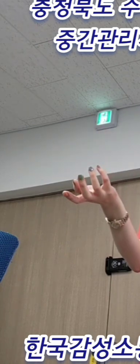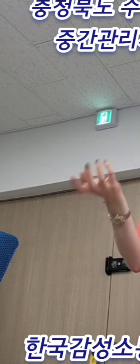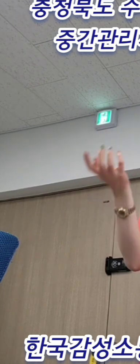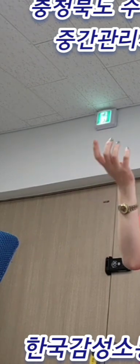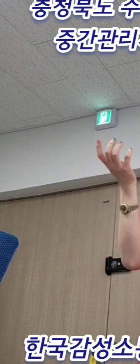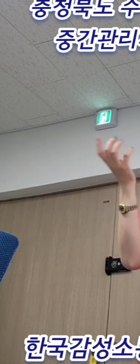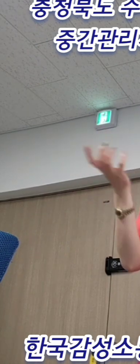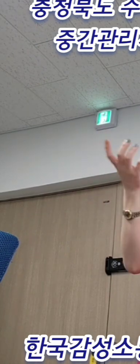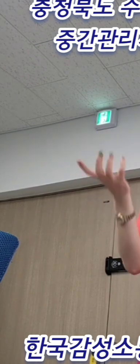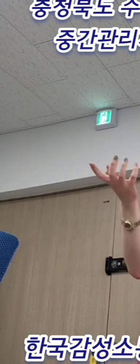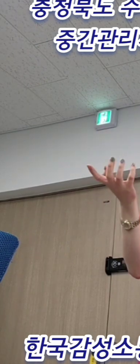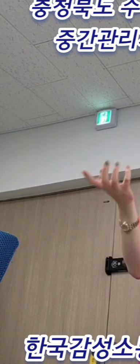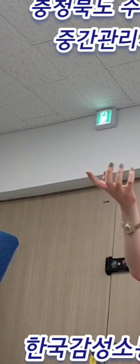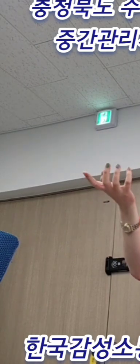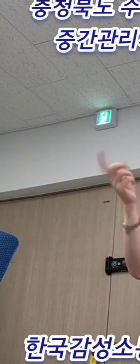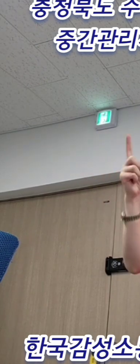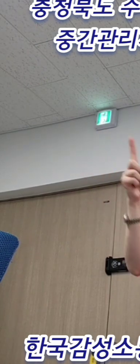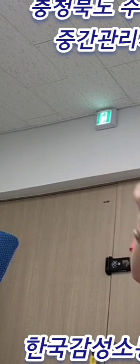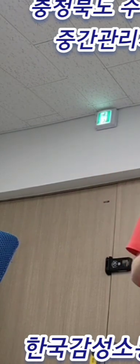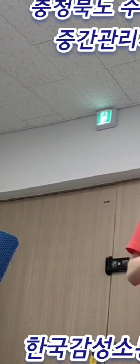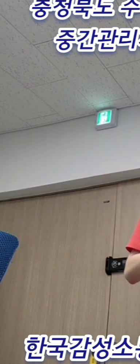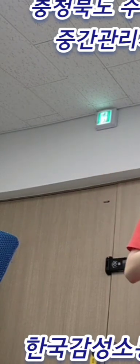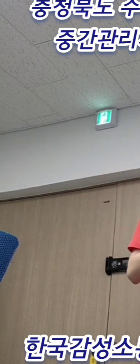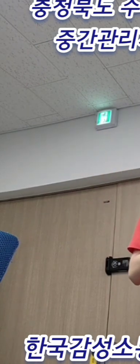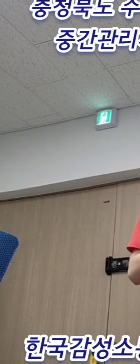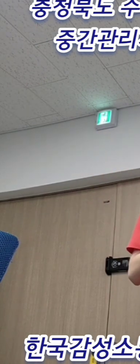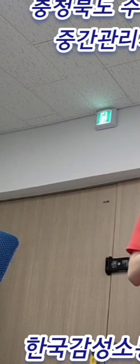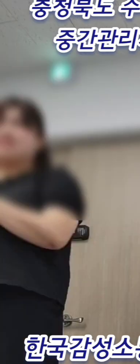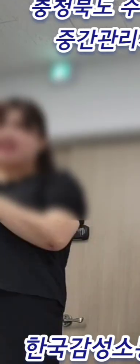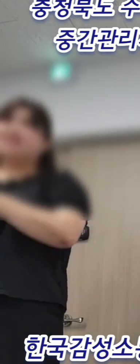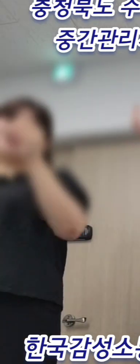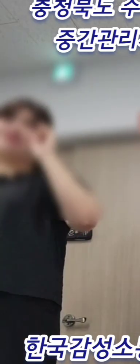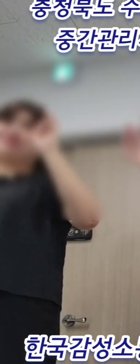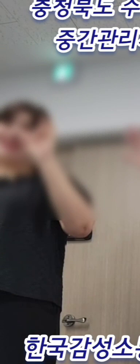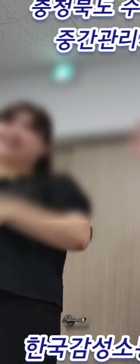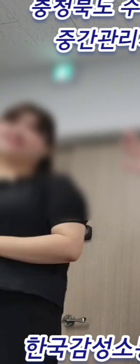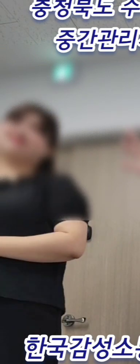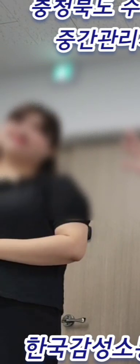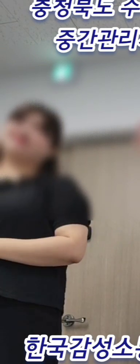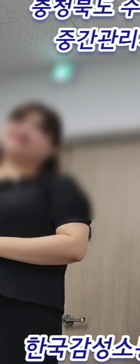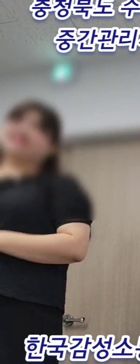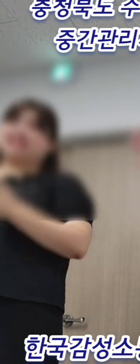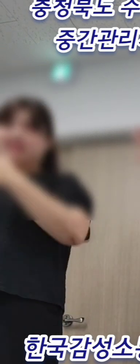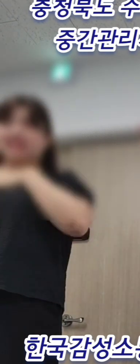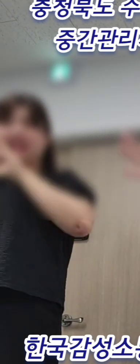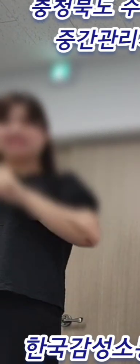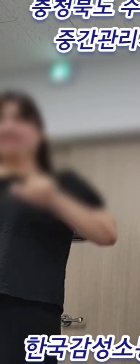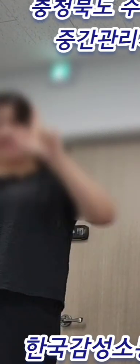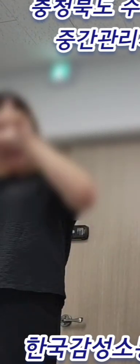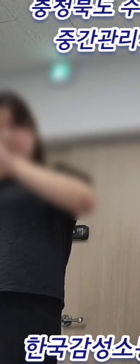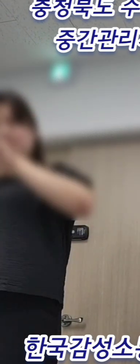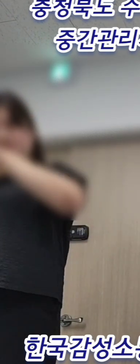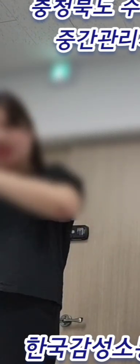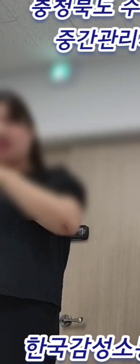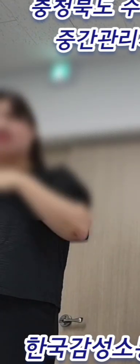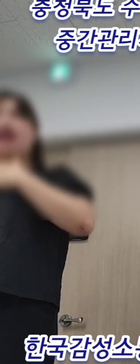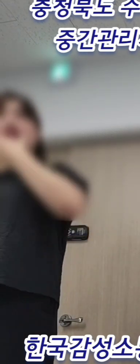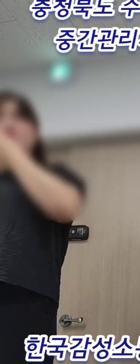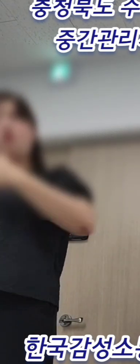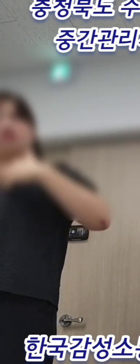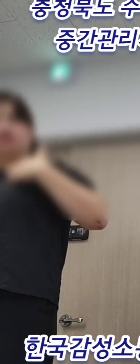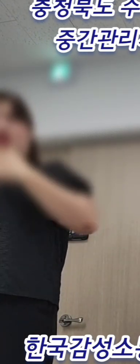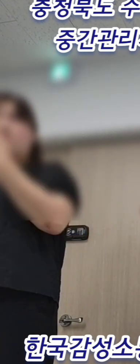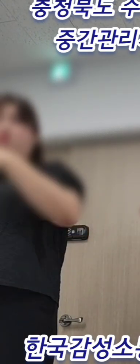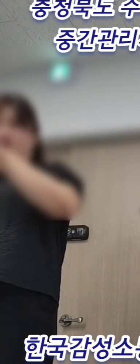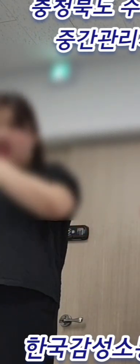있고요 우리가 그럴 수 있다는 부분을 꼭 기억을 좀 하셨으면 좋겠습니다 뭔가 내 삶이 진짜로 행복하고 즐겁기 위해서는